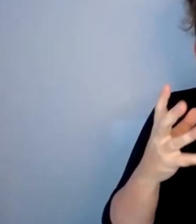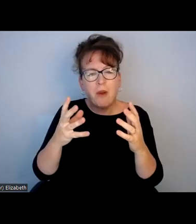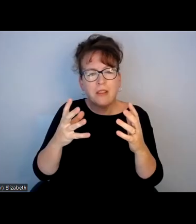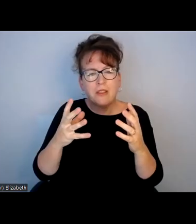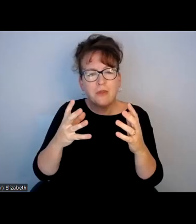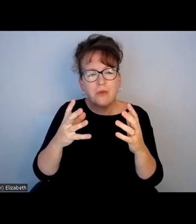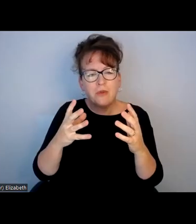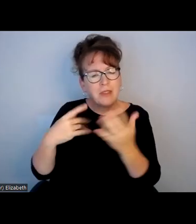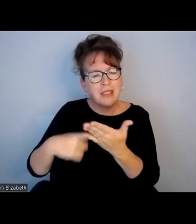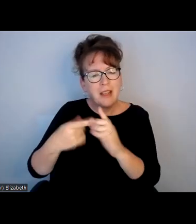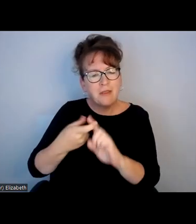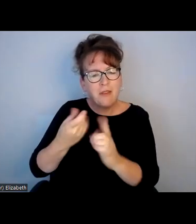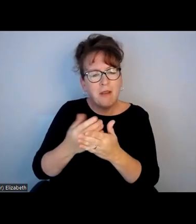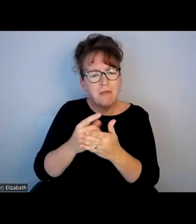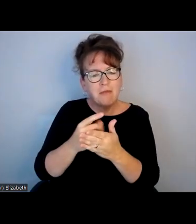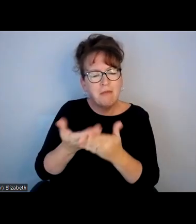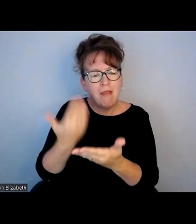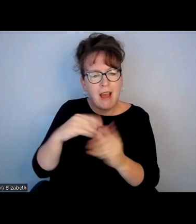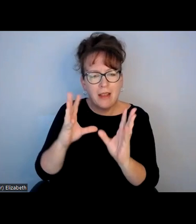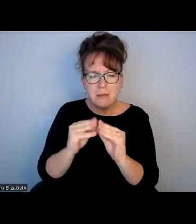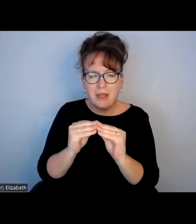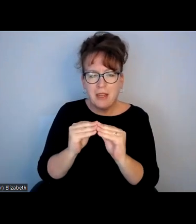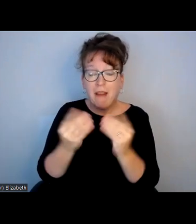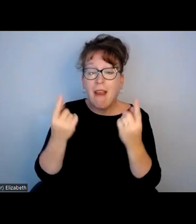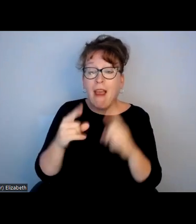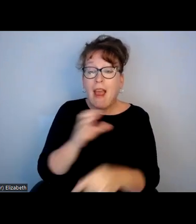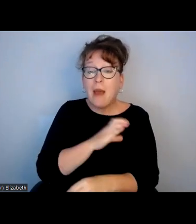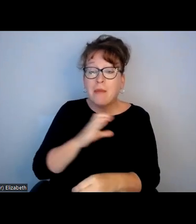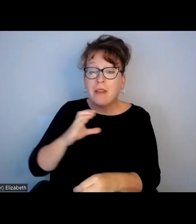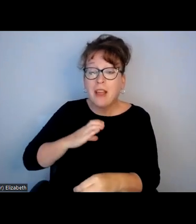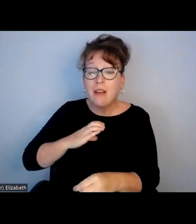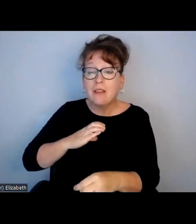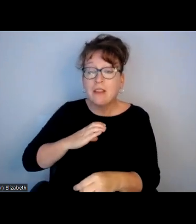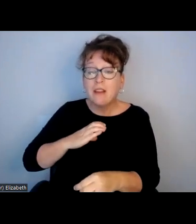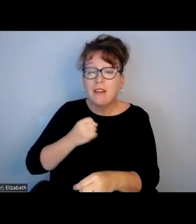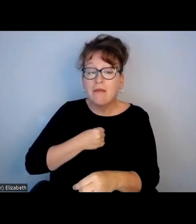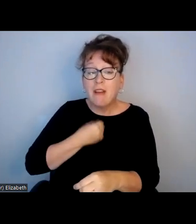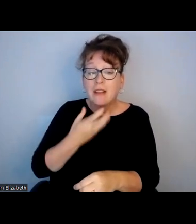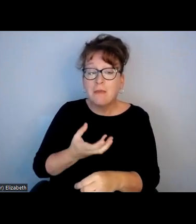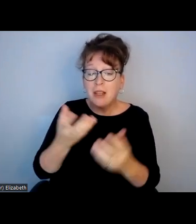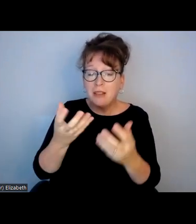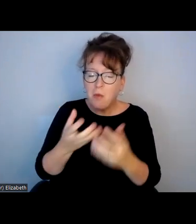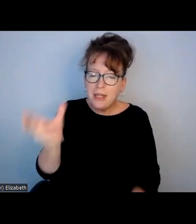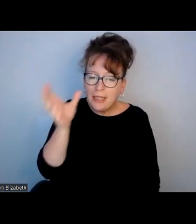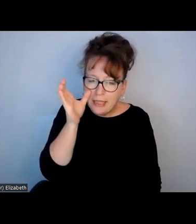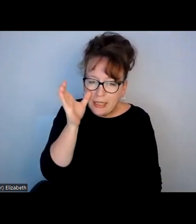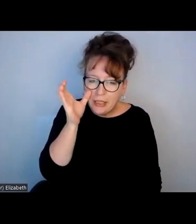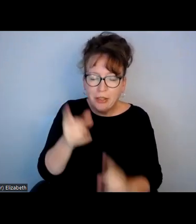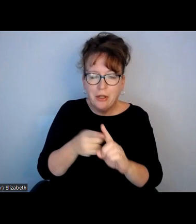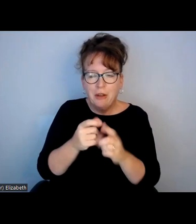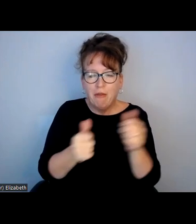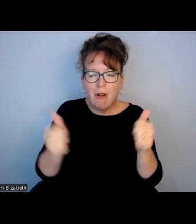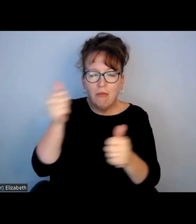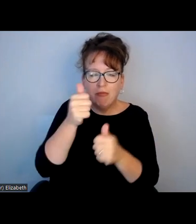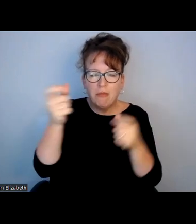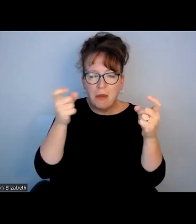tópico que eh vamos a estar siguiendo el consejo había dicho